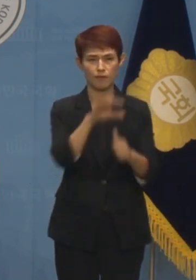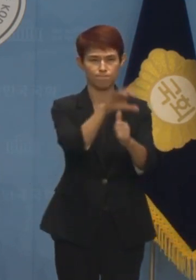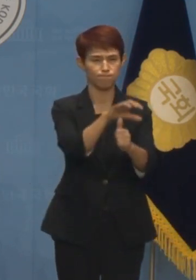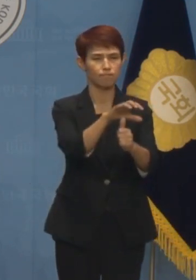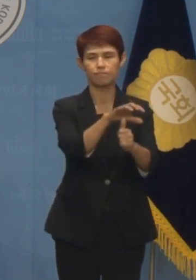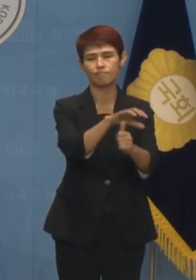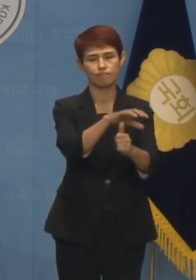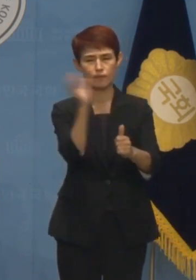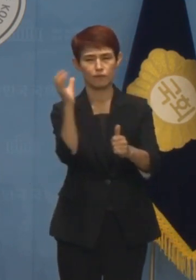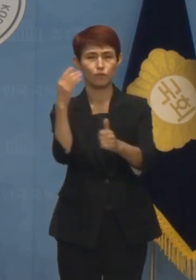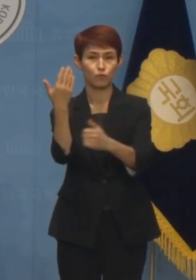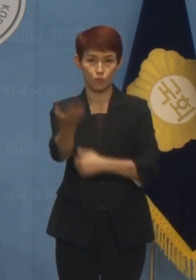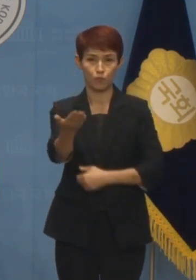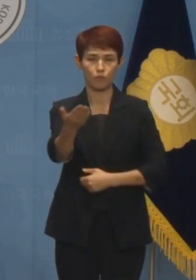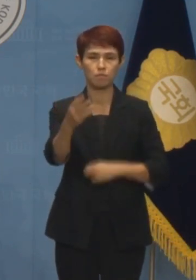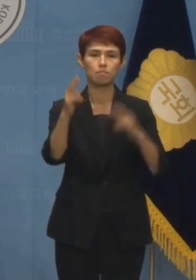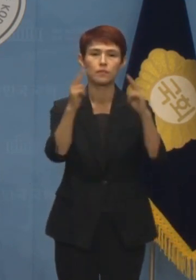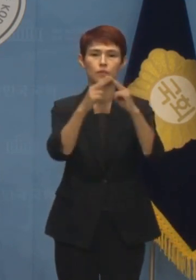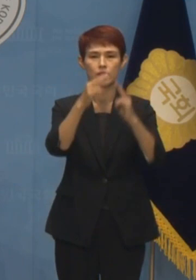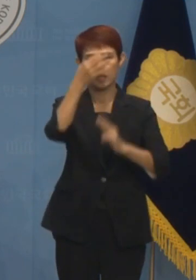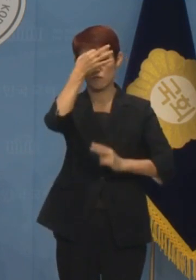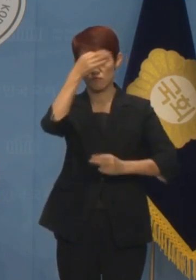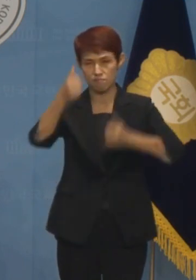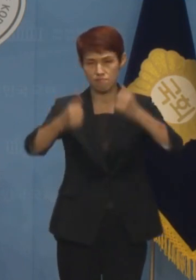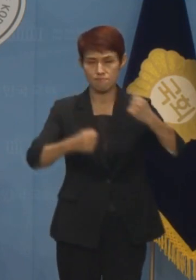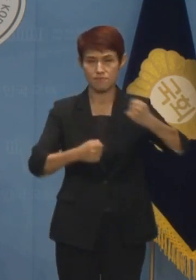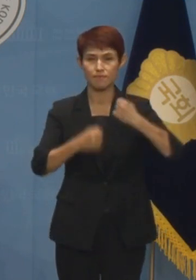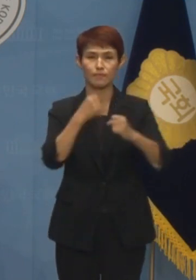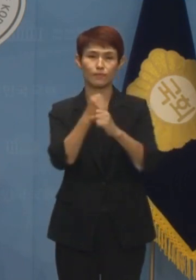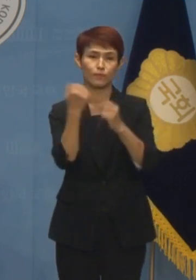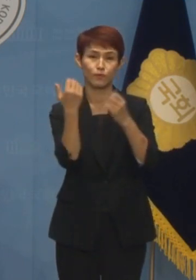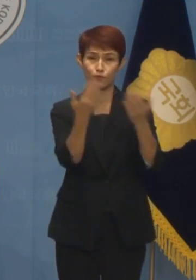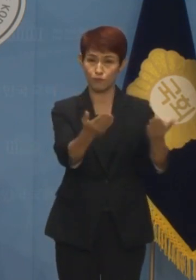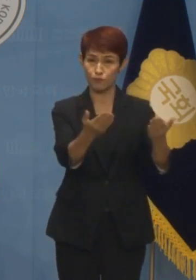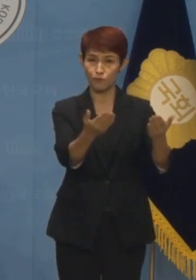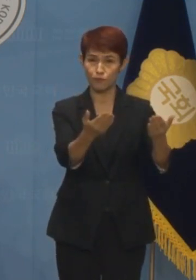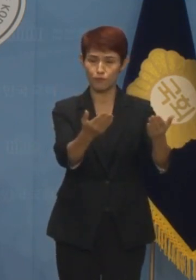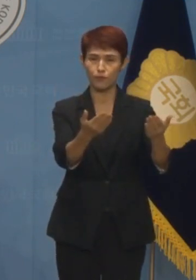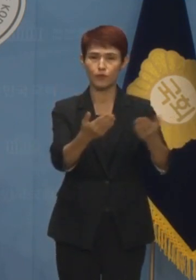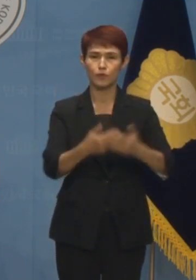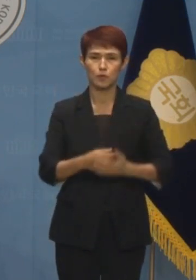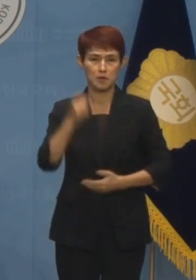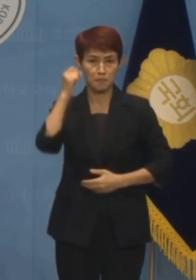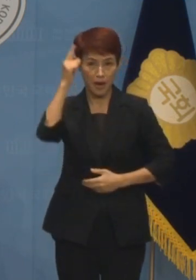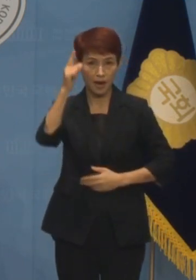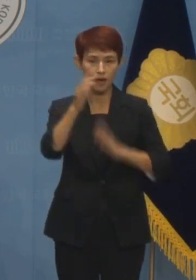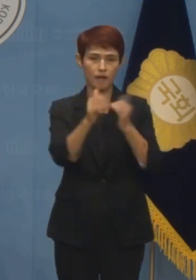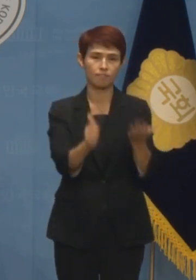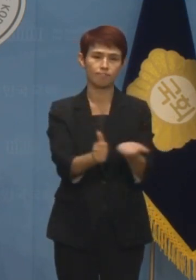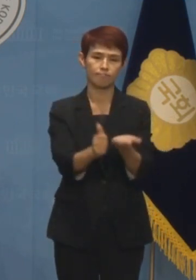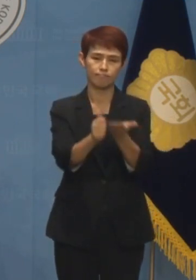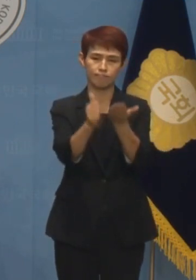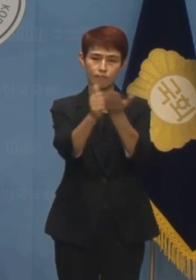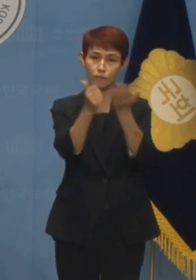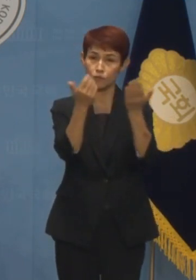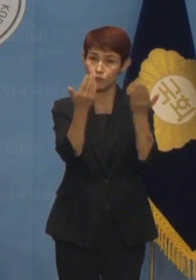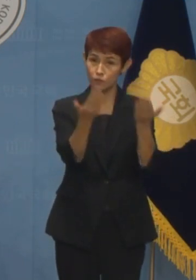완화를 통해서 반도체의 기술 경쟁력 확보, 그리고 우수 인력을